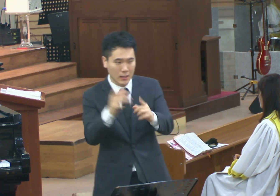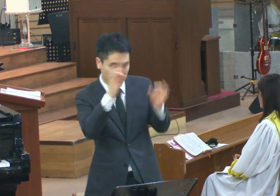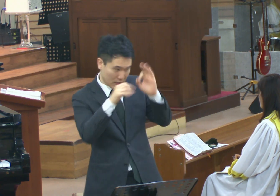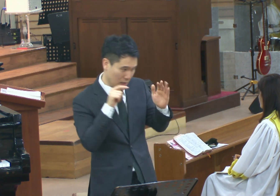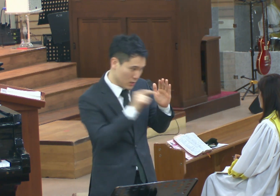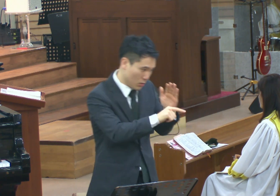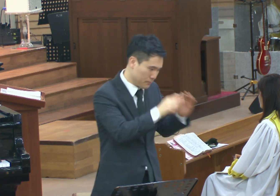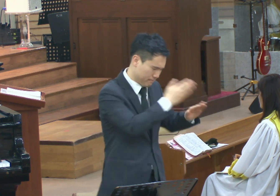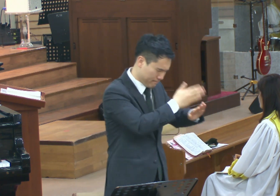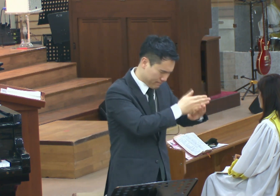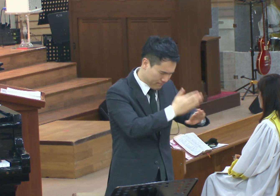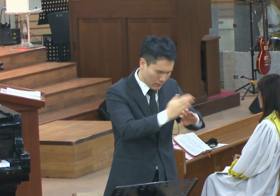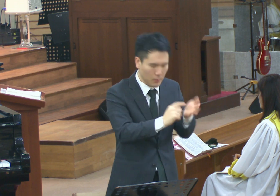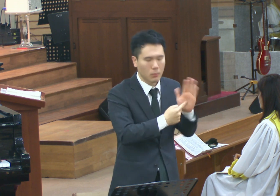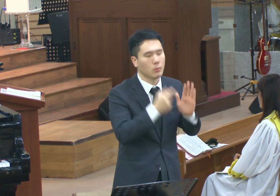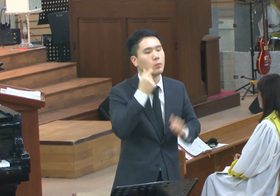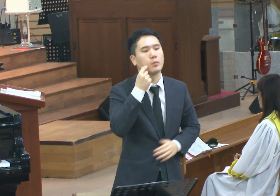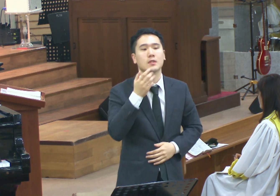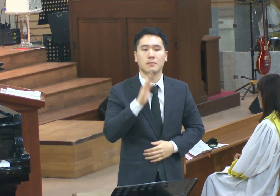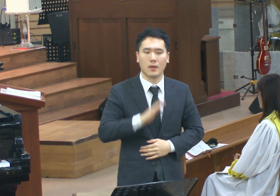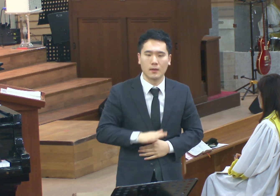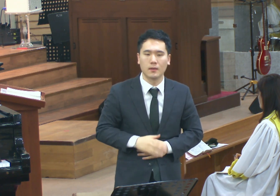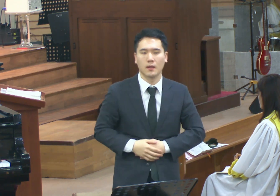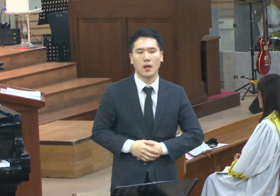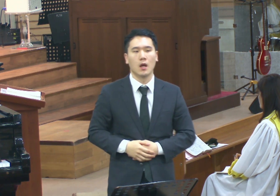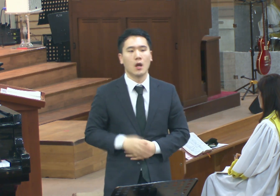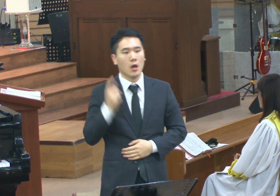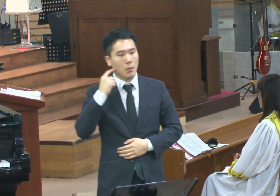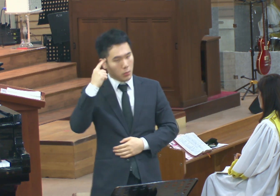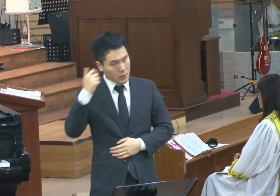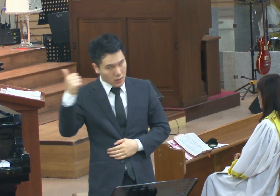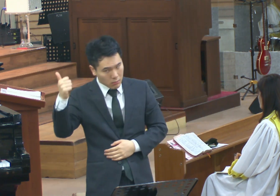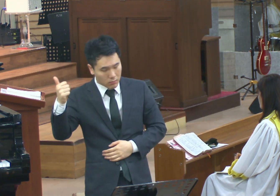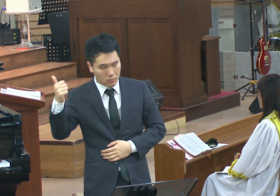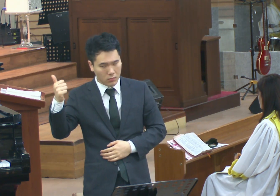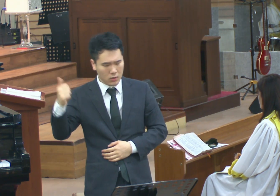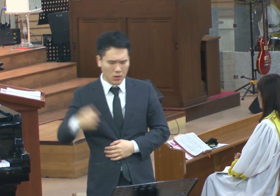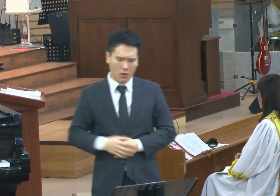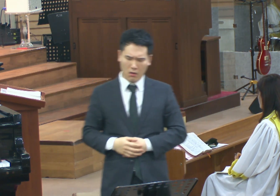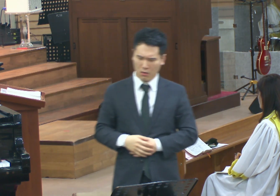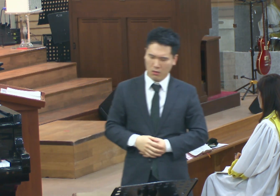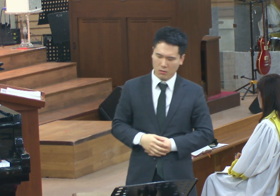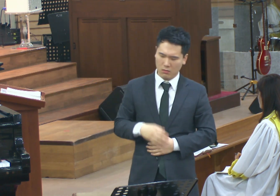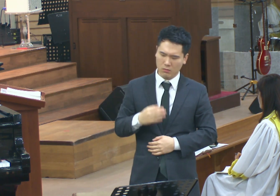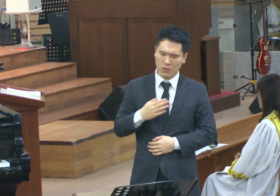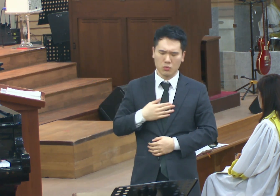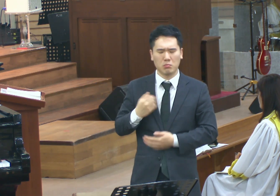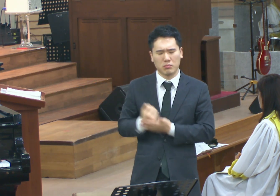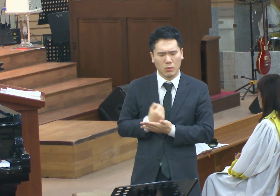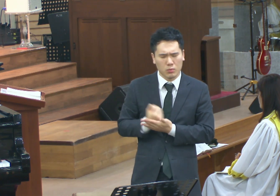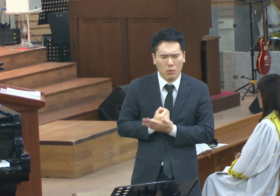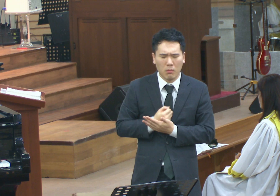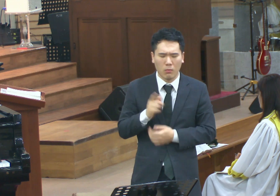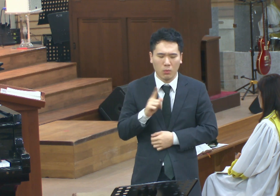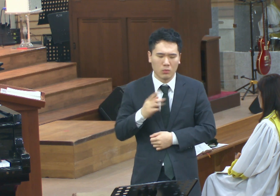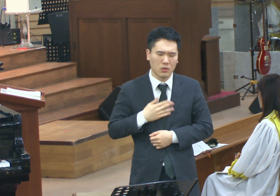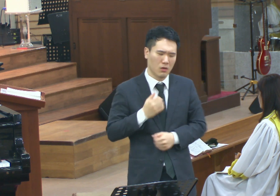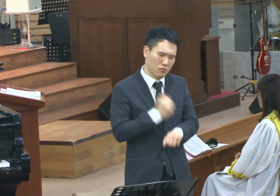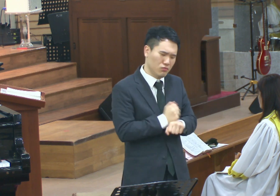중에는 목사님이 내가 얼마나 애쓴지 잘 모르는 것 같다, 이런 느낌, 섭섭한 마음을 가진 분들이 적지 않은데